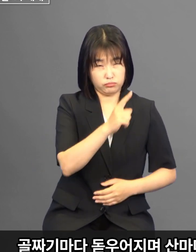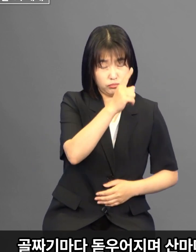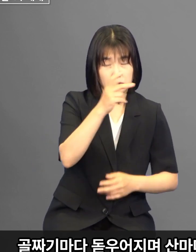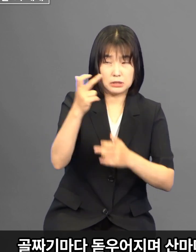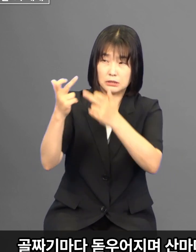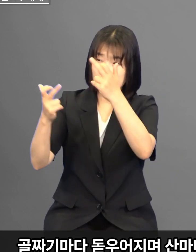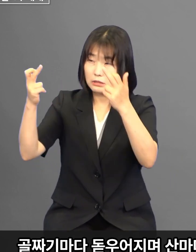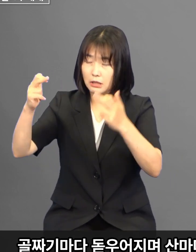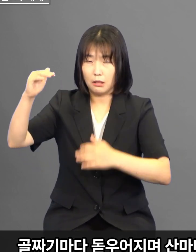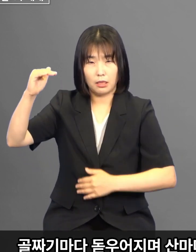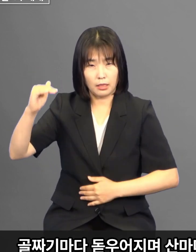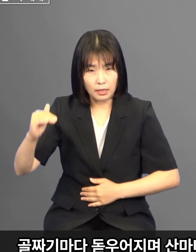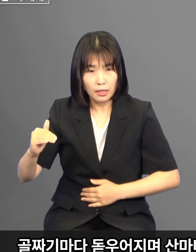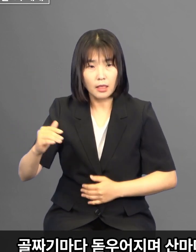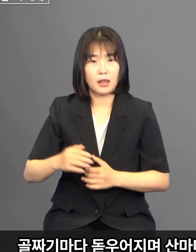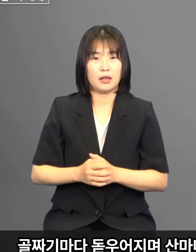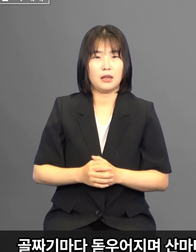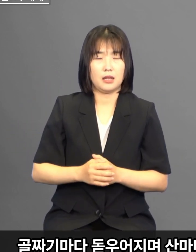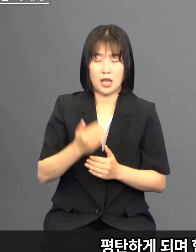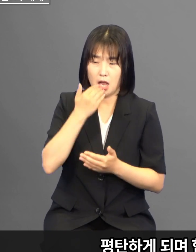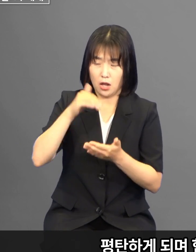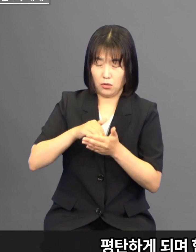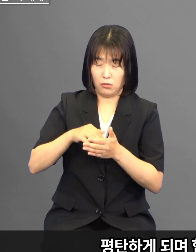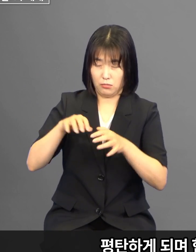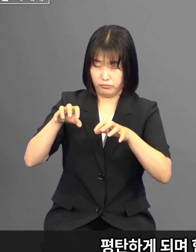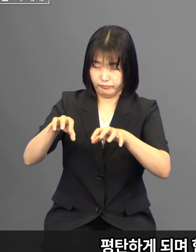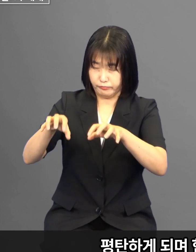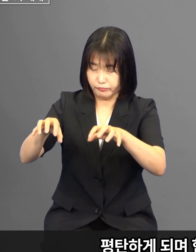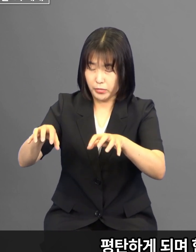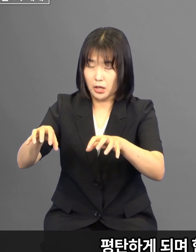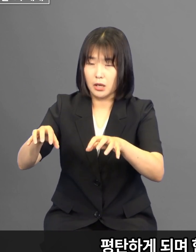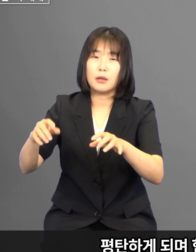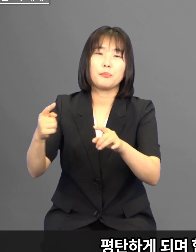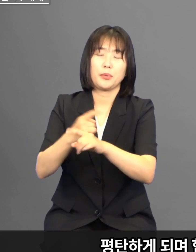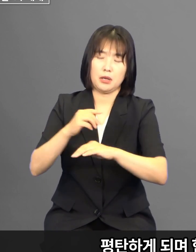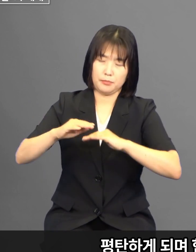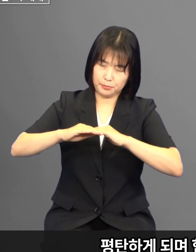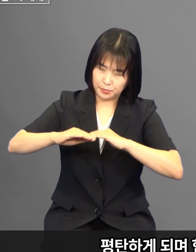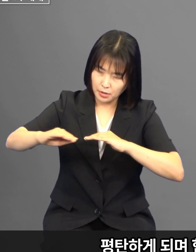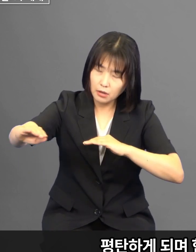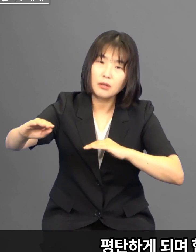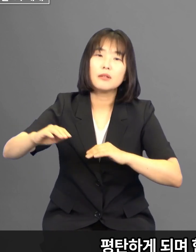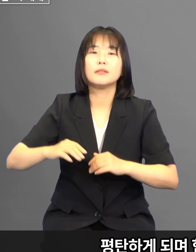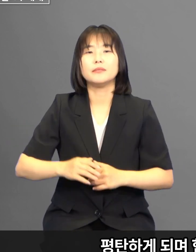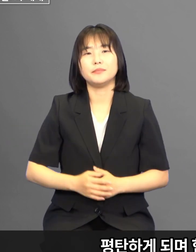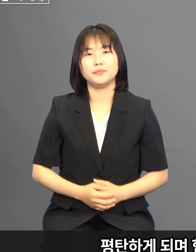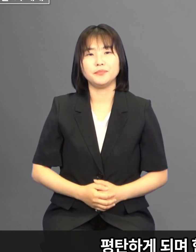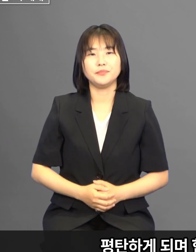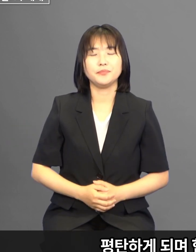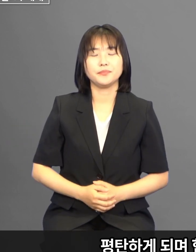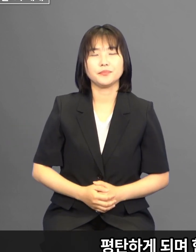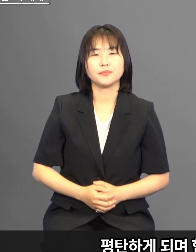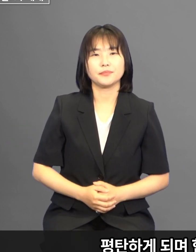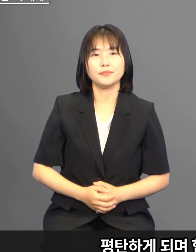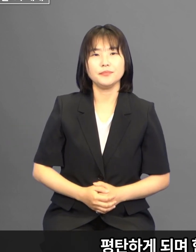산마다 언덕마다 낮아지며 고르지 아니하는 곳이 평탄하게 되며 험한 곳이 평지가 될